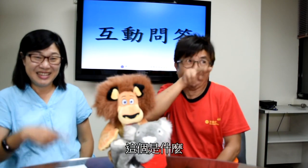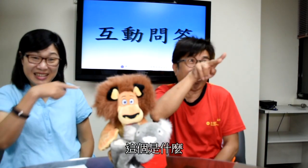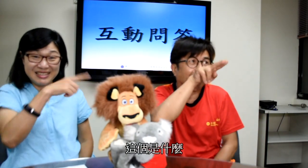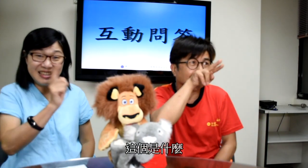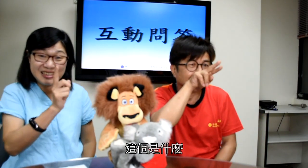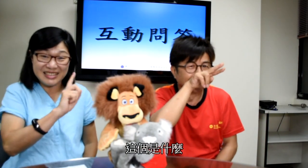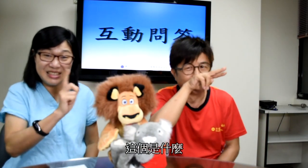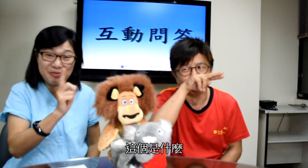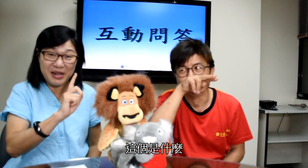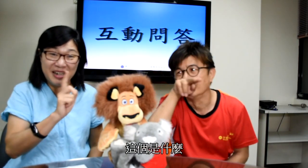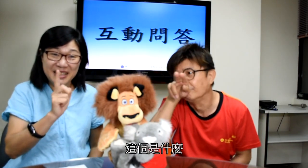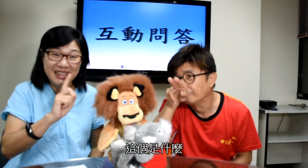这个是什么？